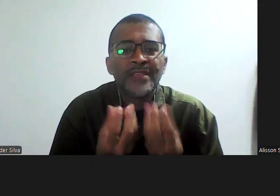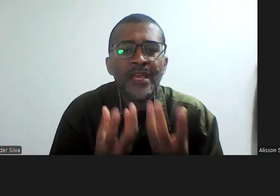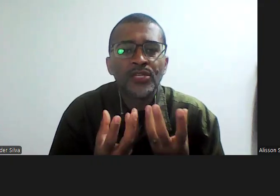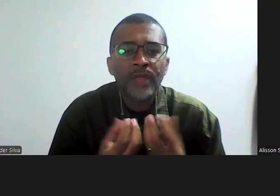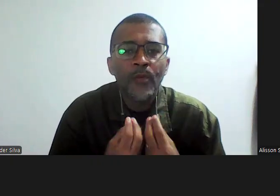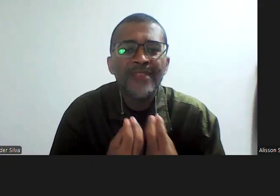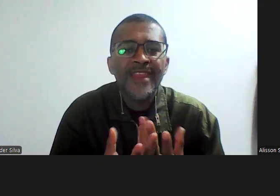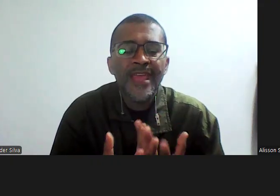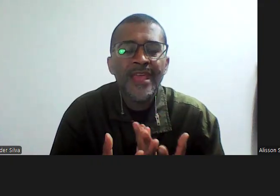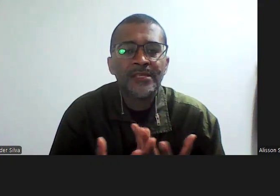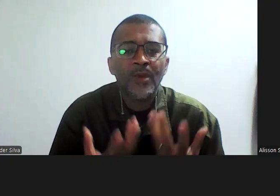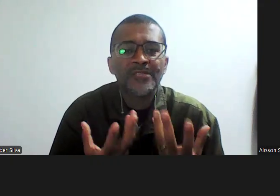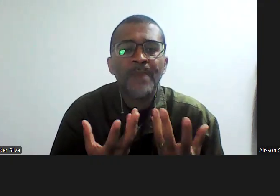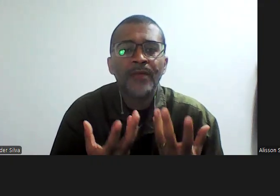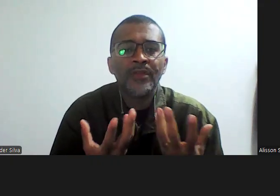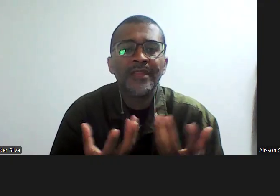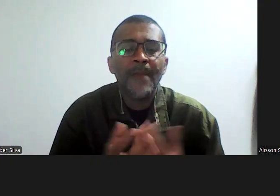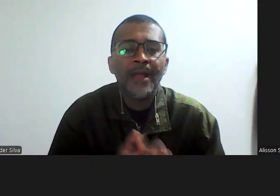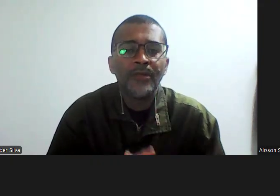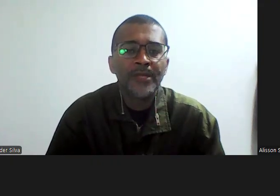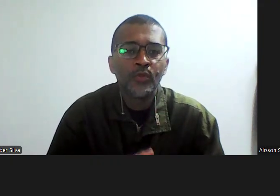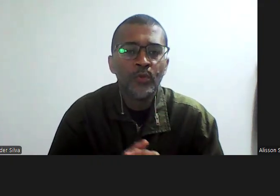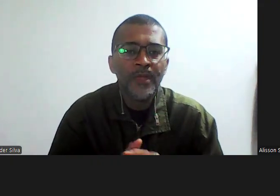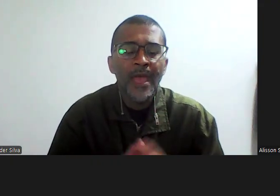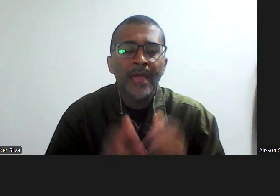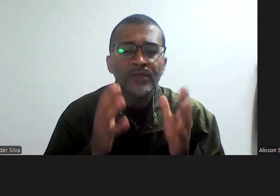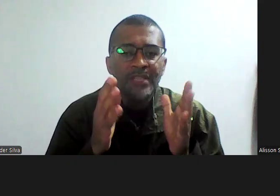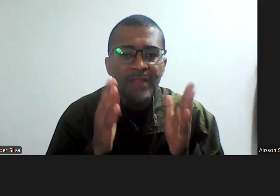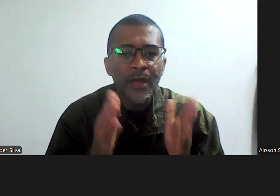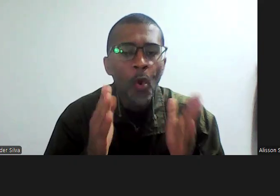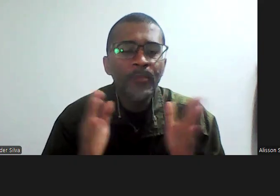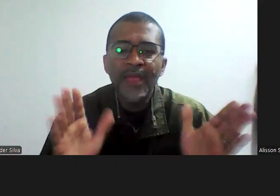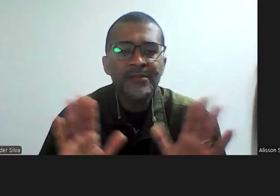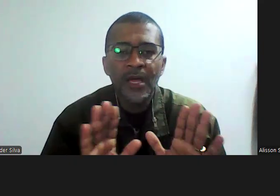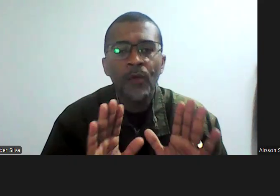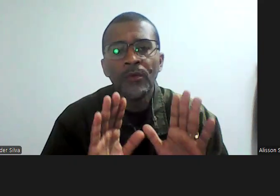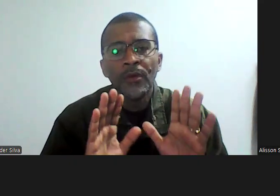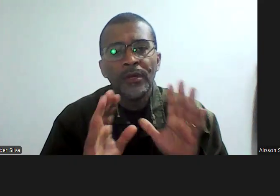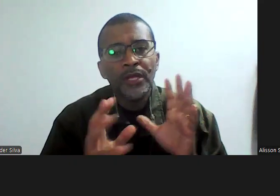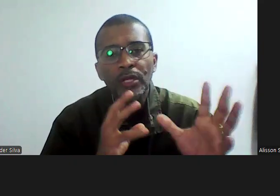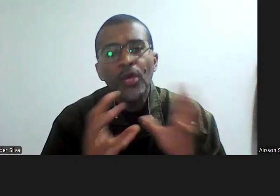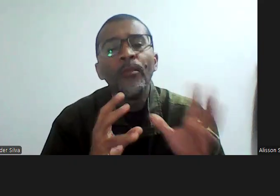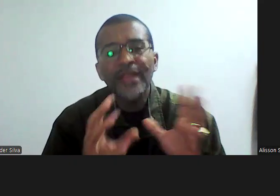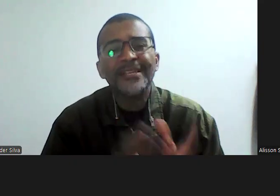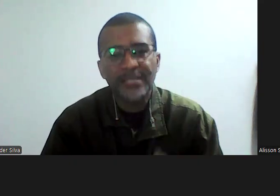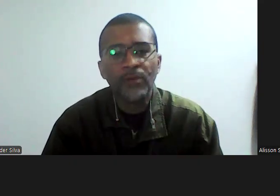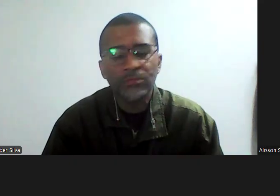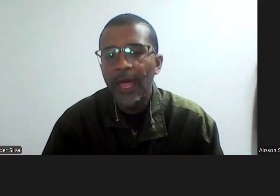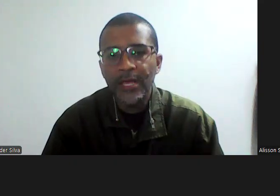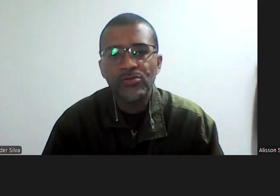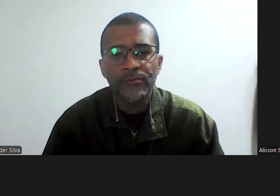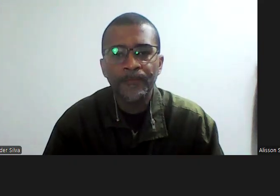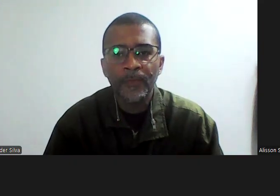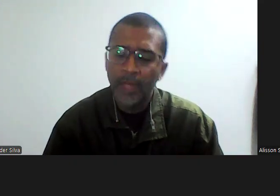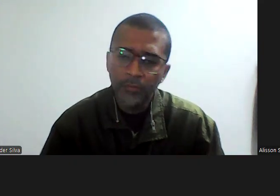o desejo, né, o interesse, o aspecto em que trabalha o Libras Clube é que você tenha compreensão e comunicação.